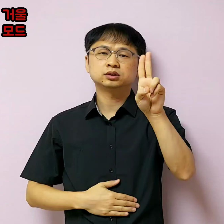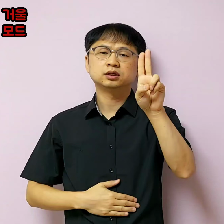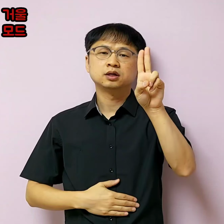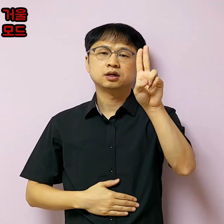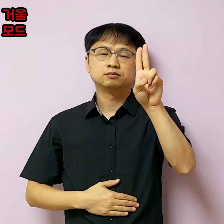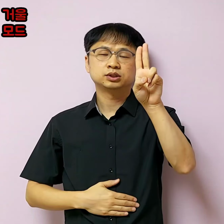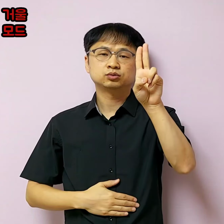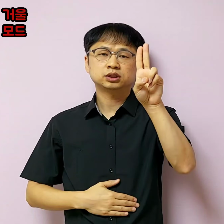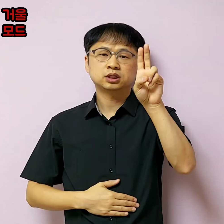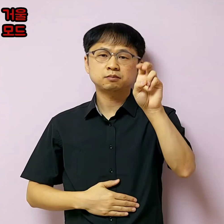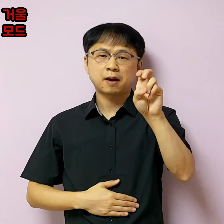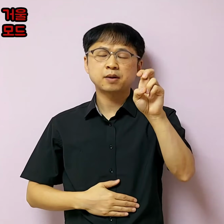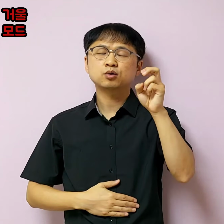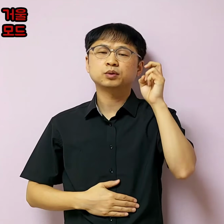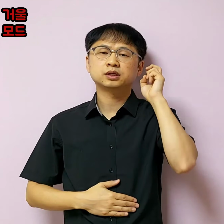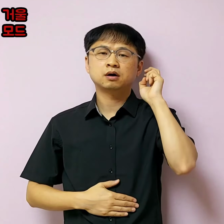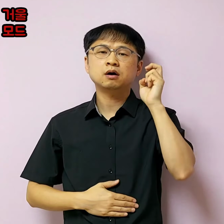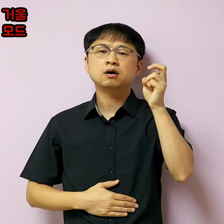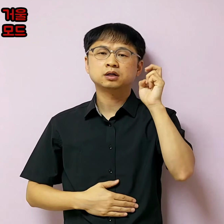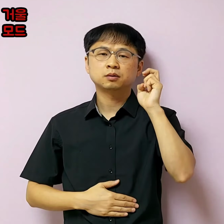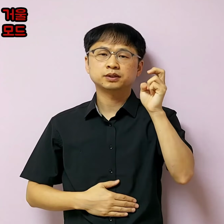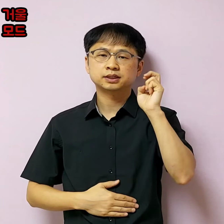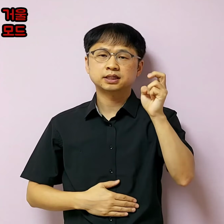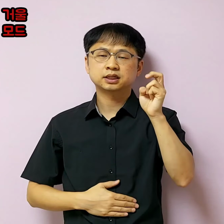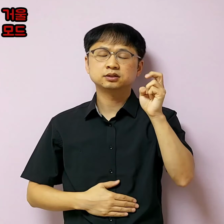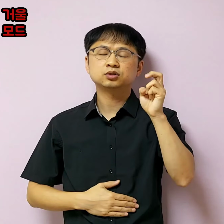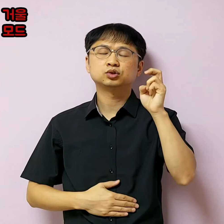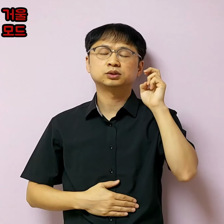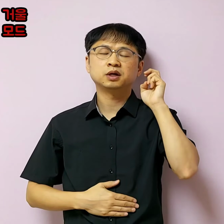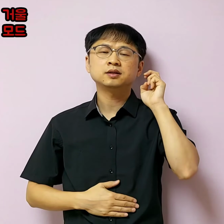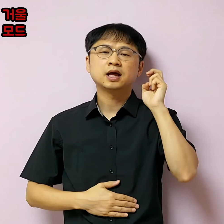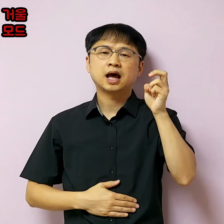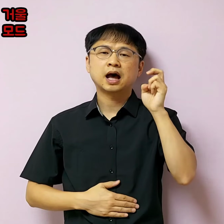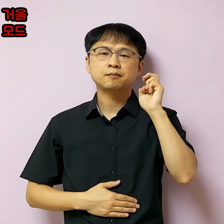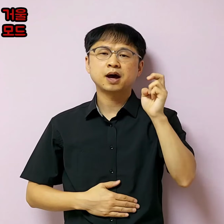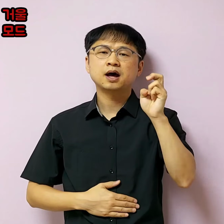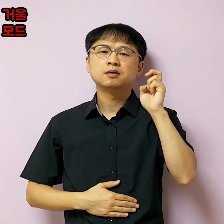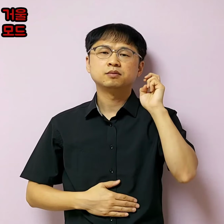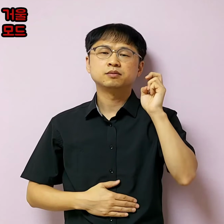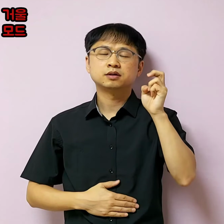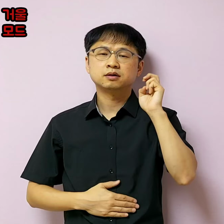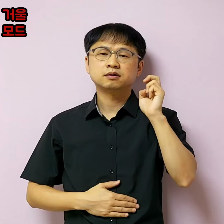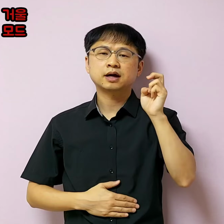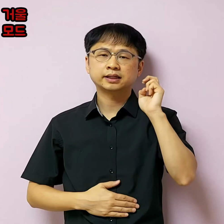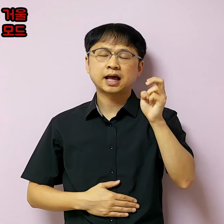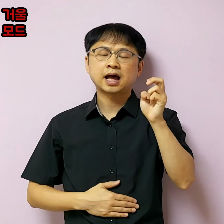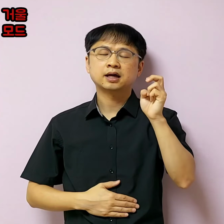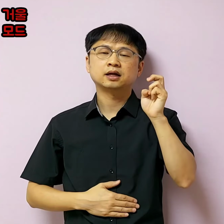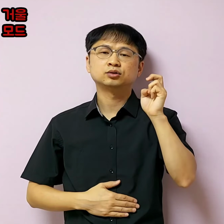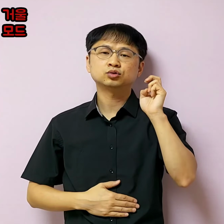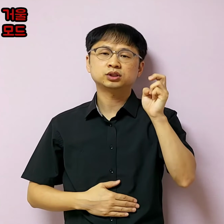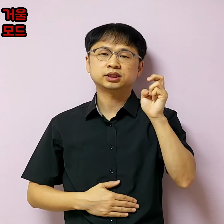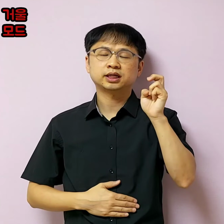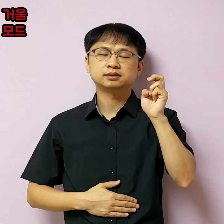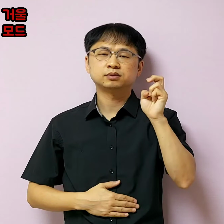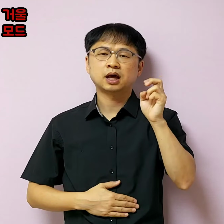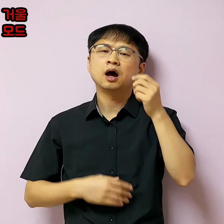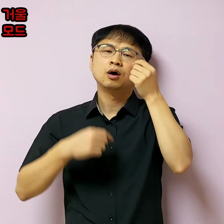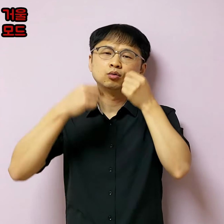추측은 검지 중지를 반만 굽혀서 옆에서 살짝 흔들어 주시면 아마 그런 것 같다 라는 추측이 되겠습니다.